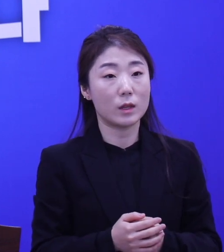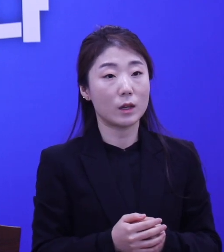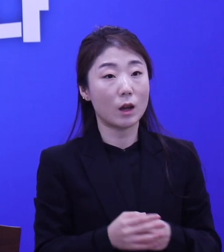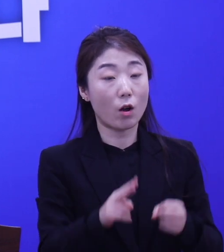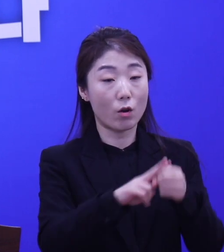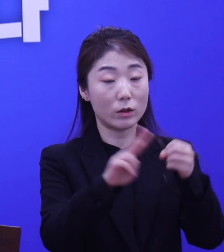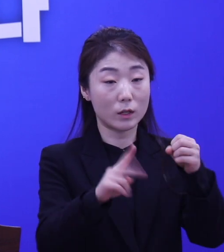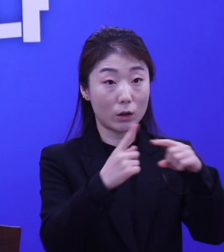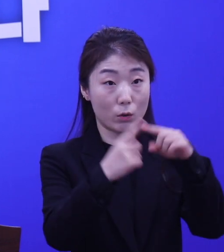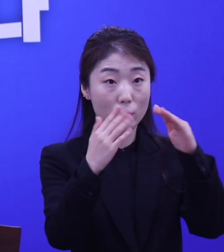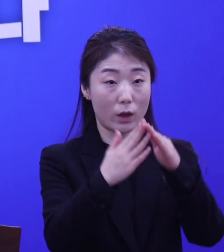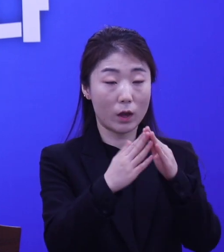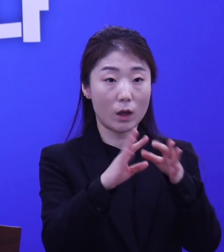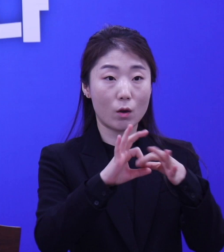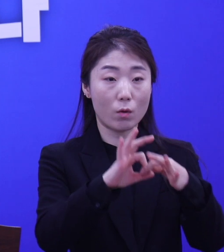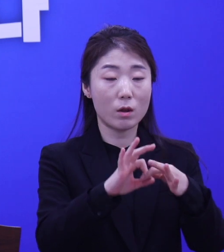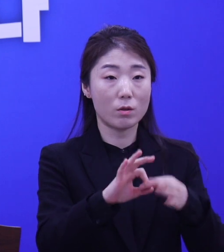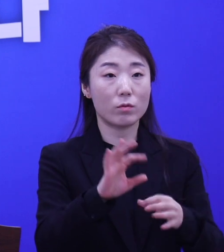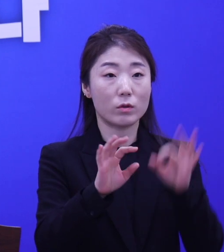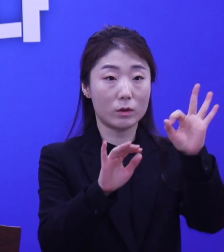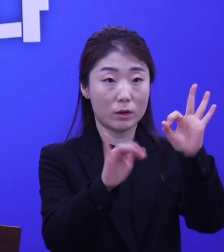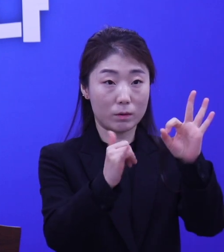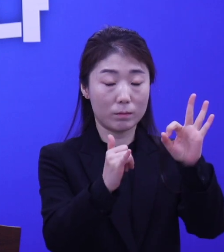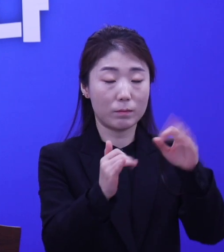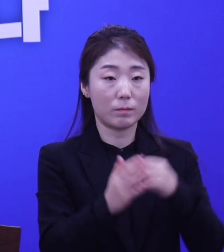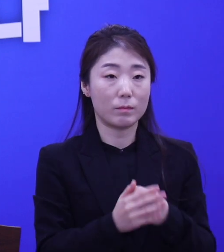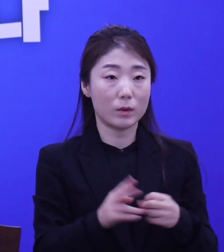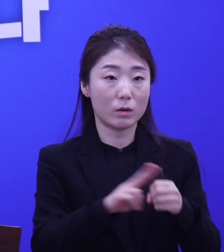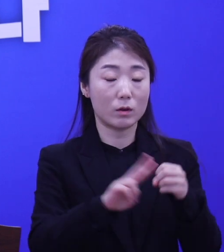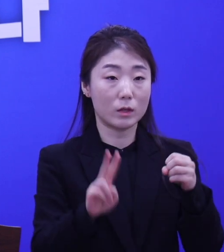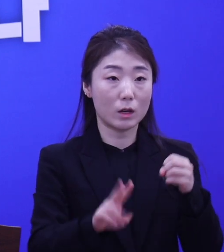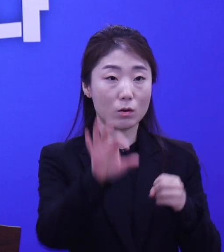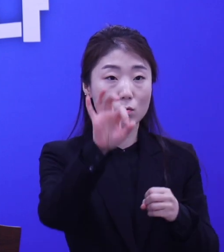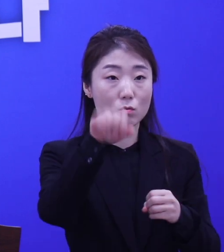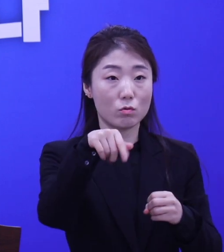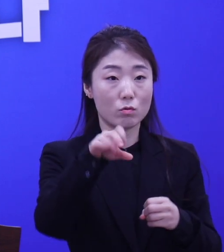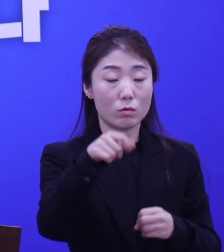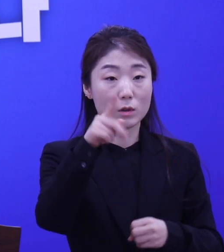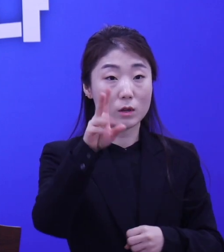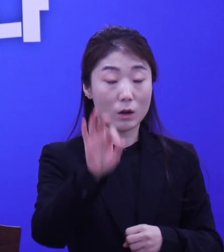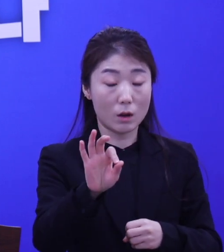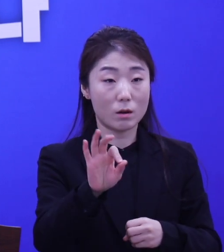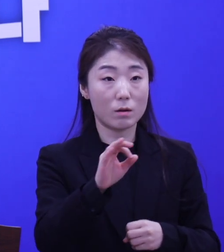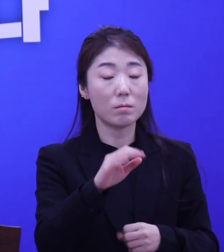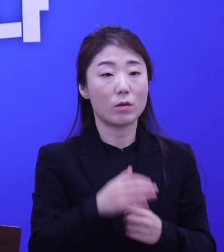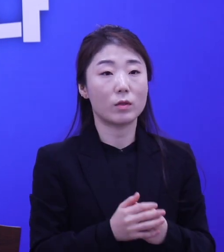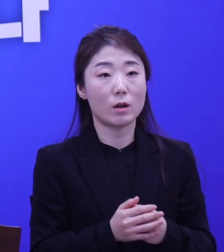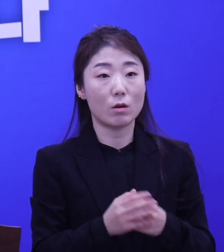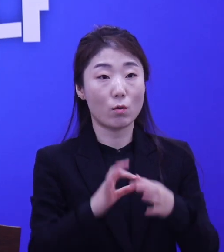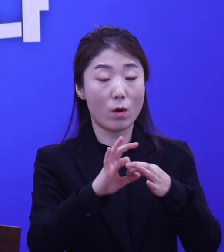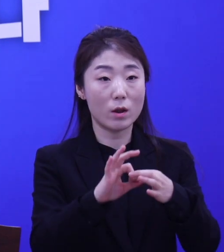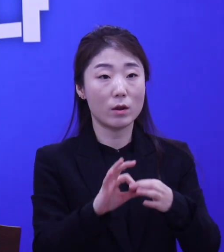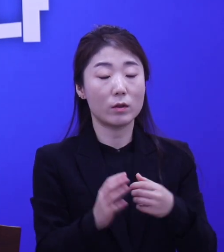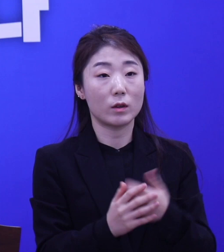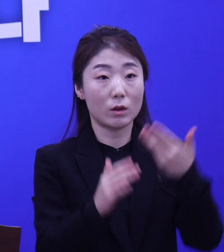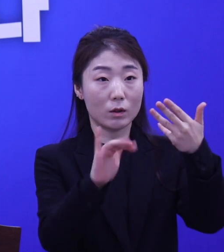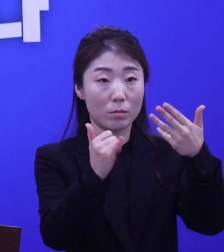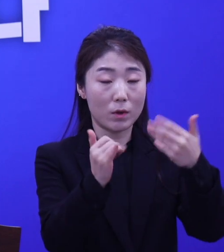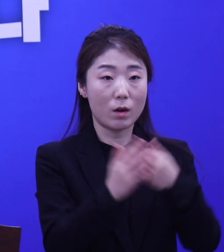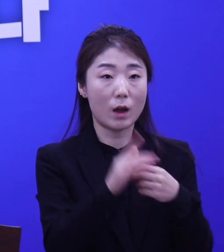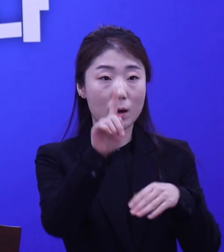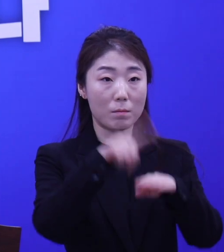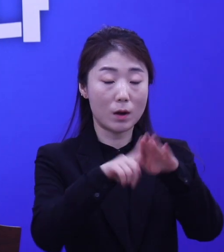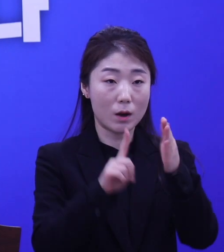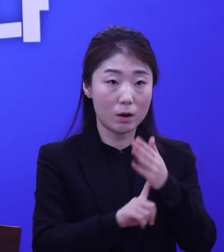침례회 거창교회 관련 10명, 거창 웅양면 관련 8명, 한마음병원 관련